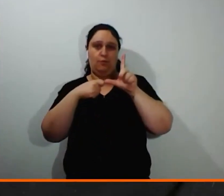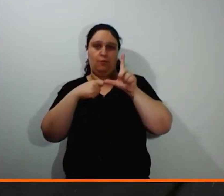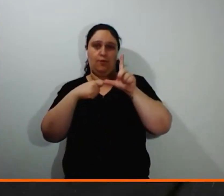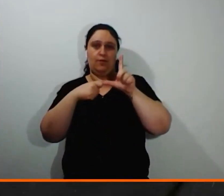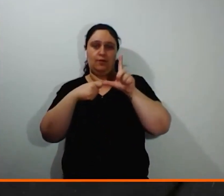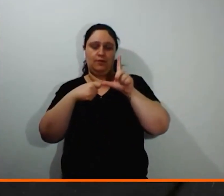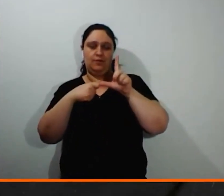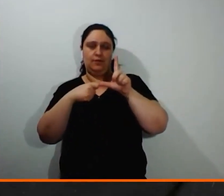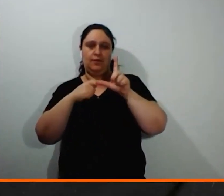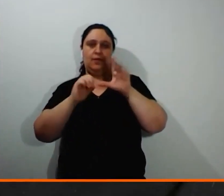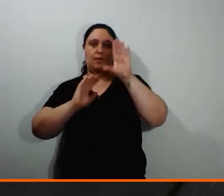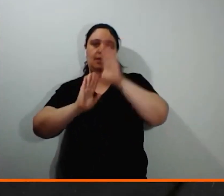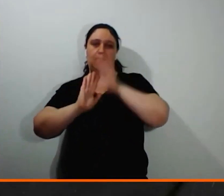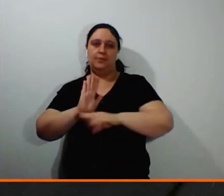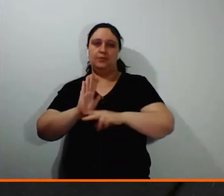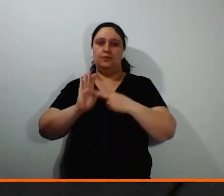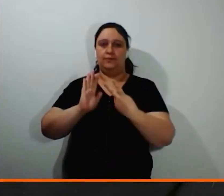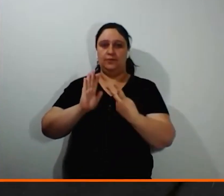24,